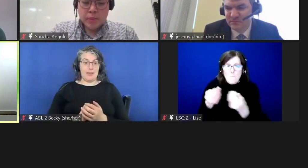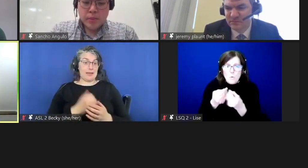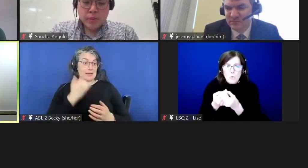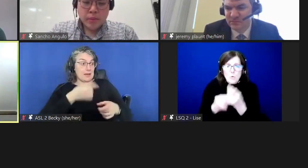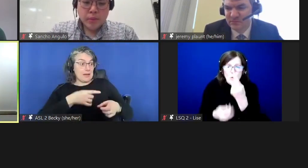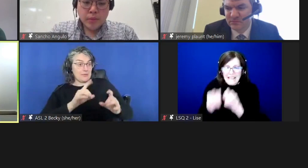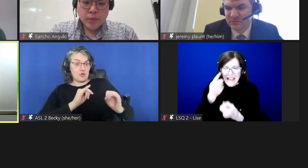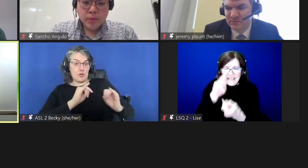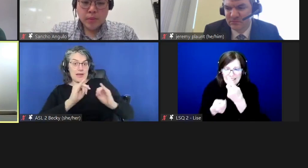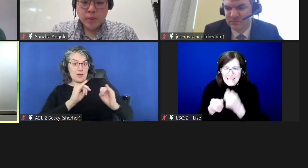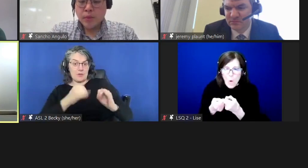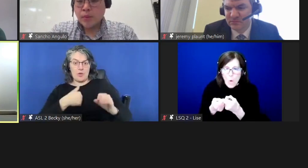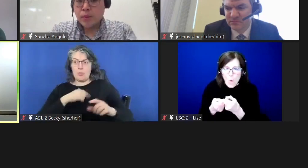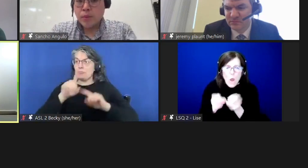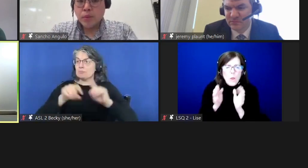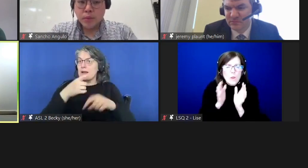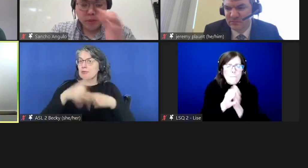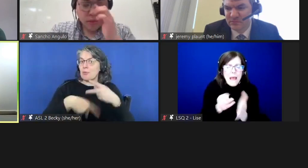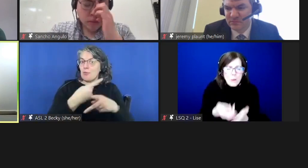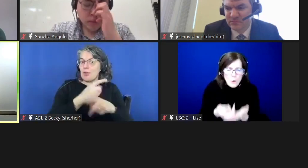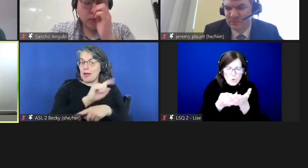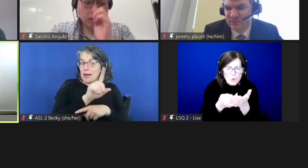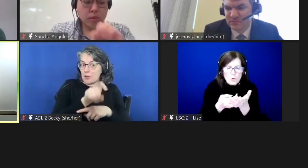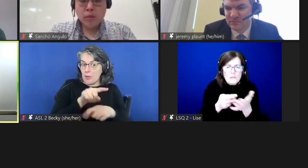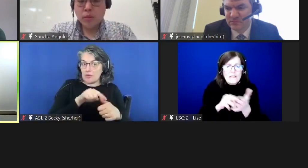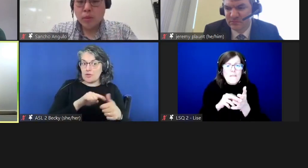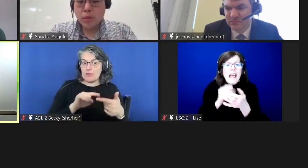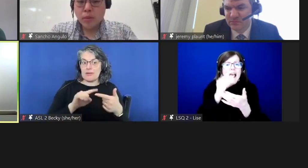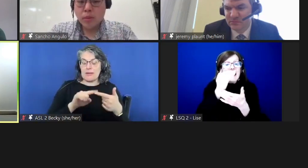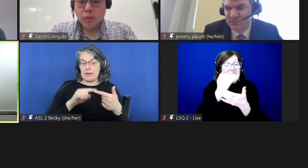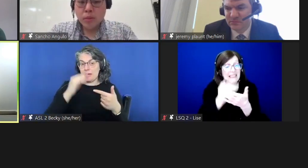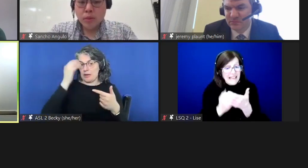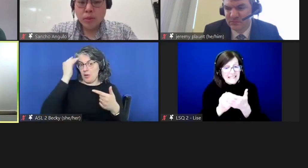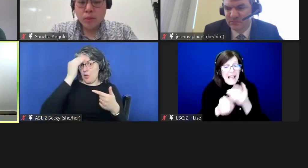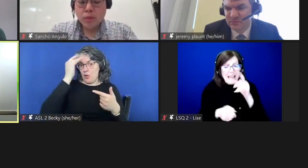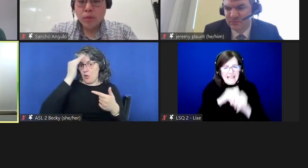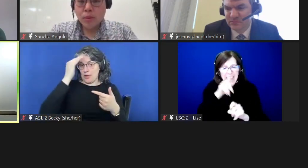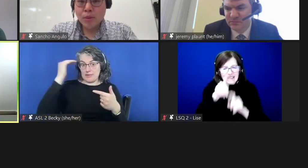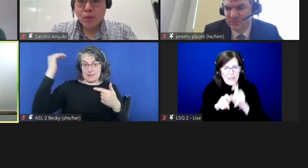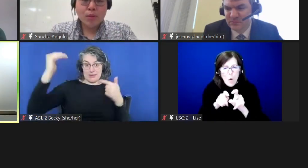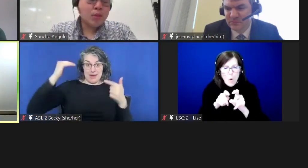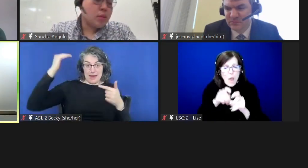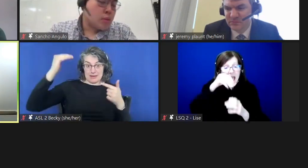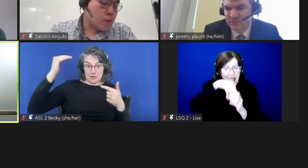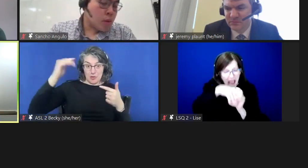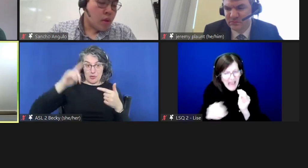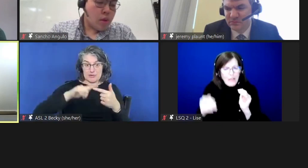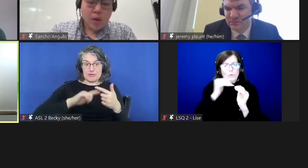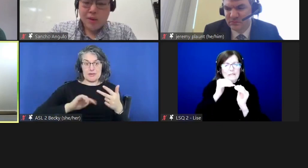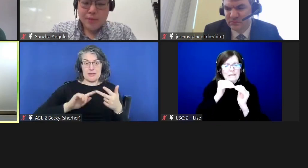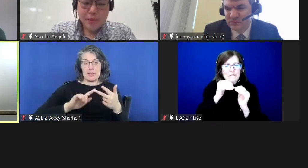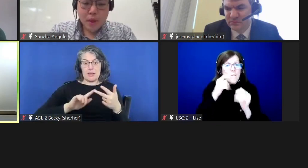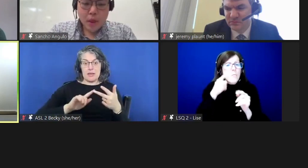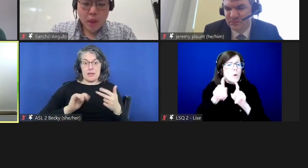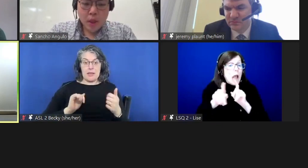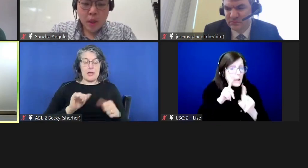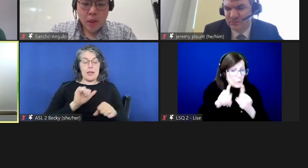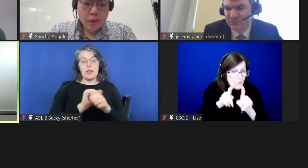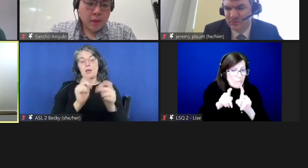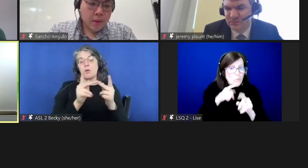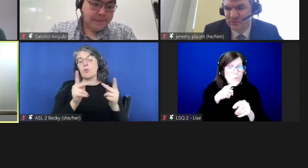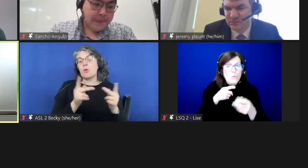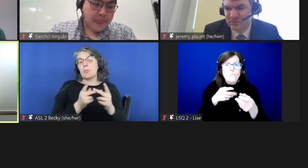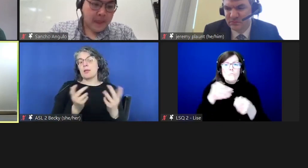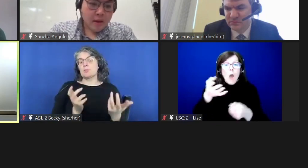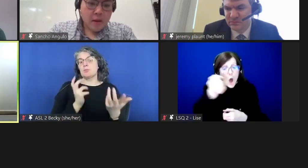questions inclusives pour les entrevues de recrutement ou également des